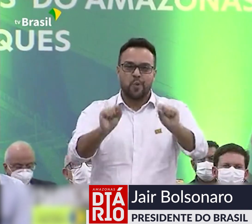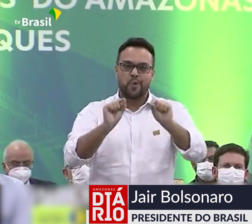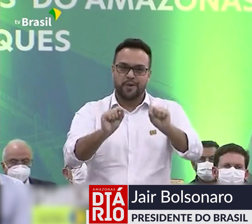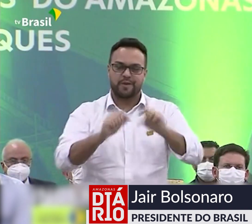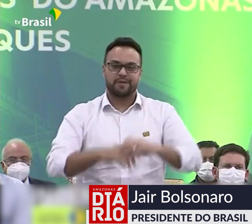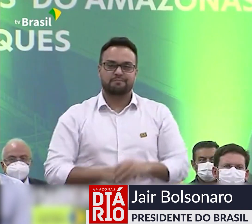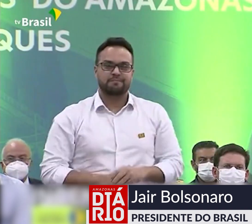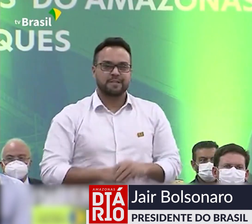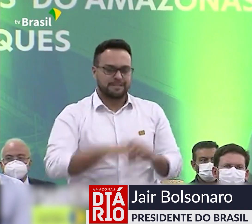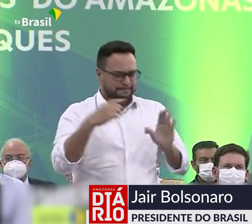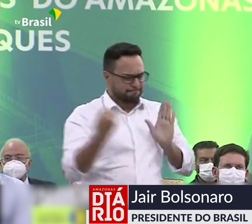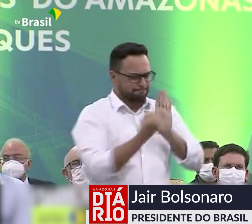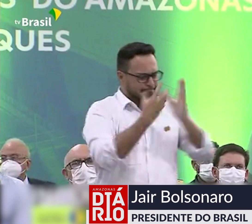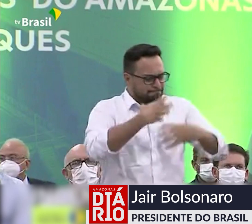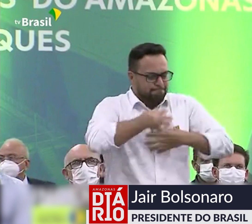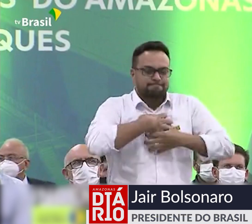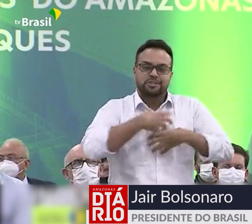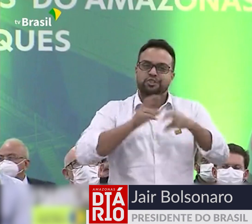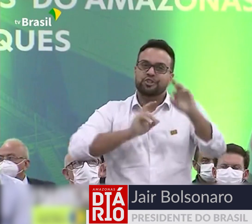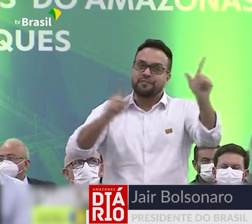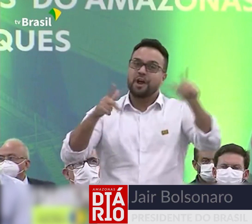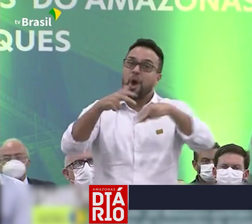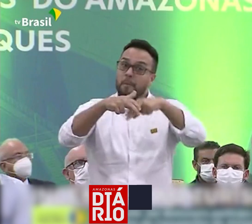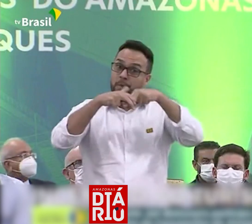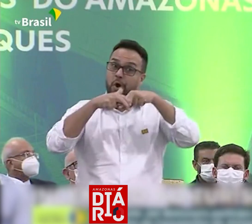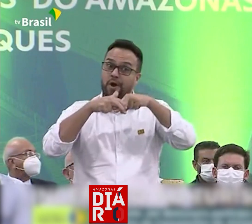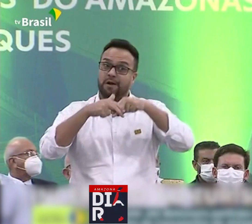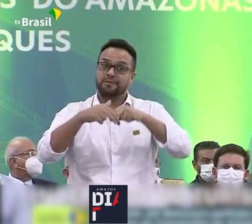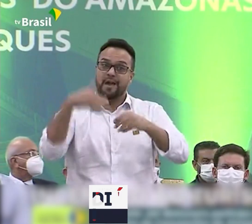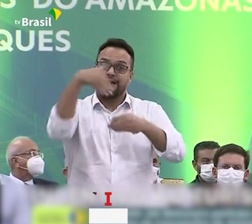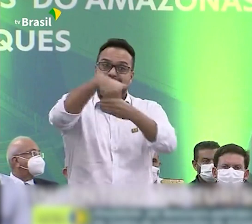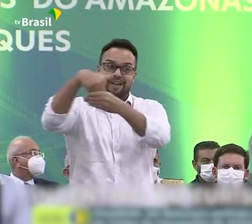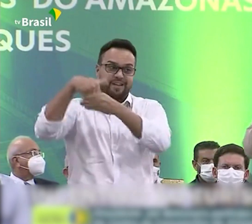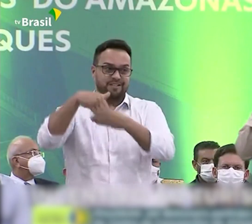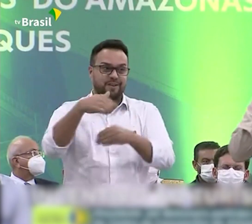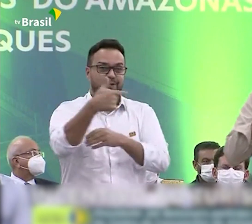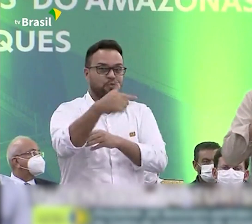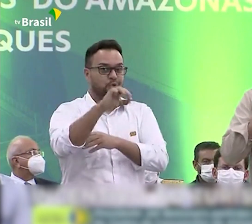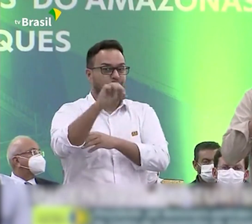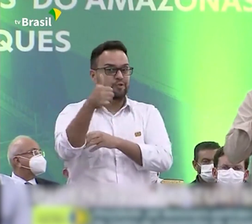a diferença por ocasião das eleições de 2018.